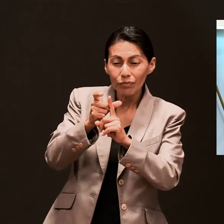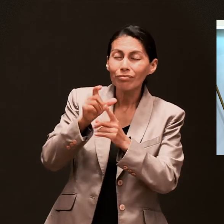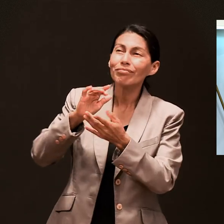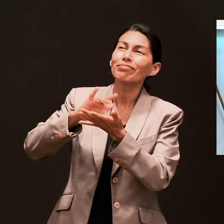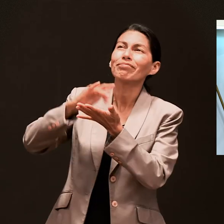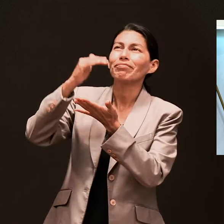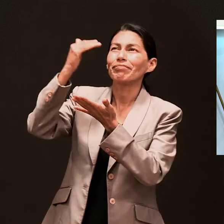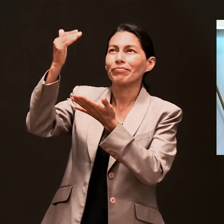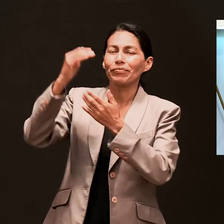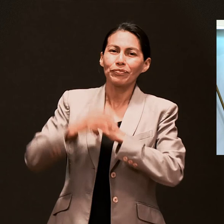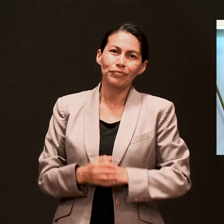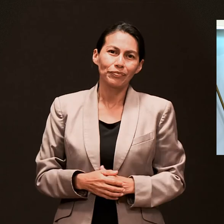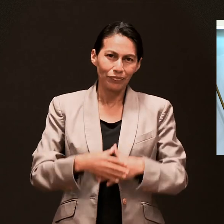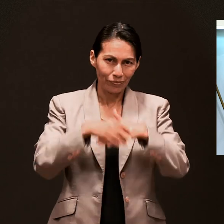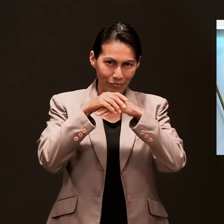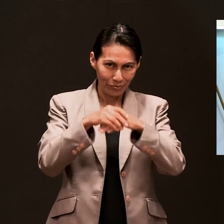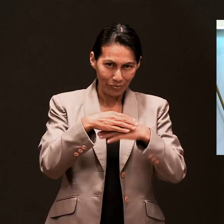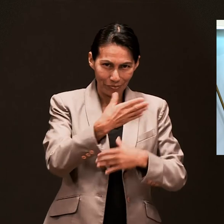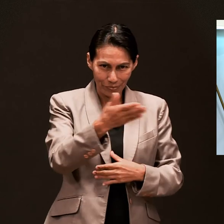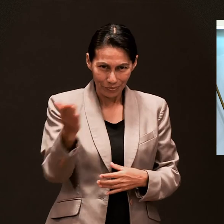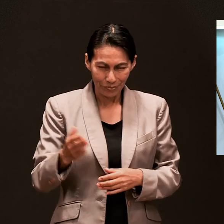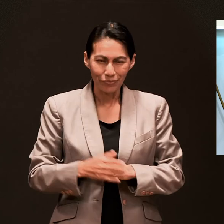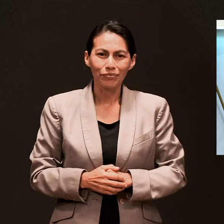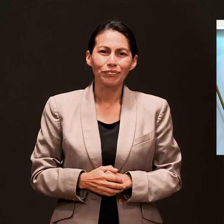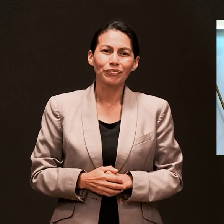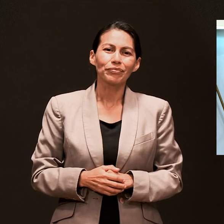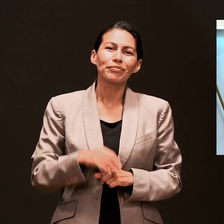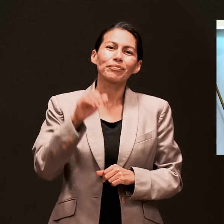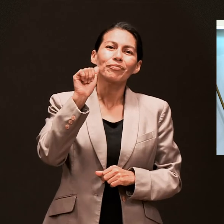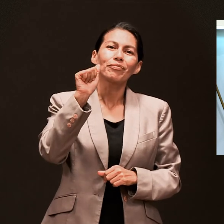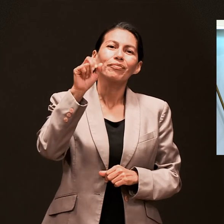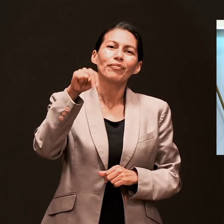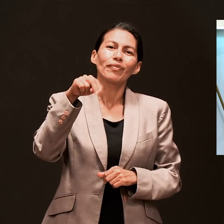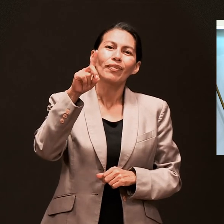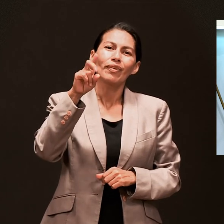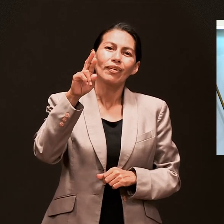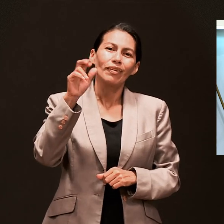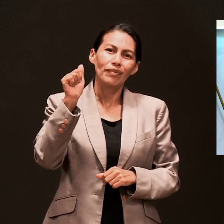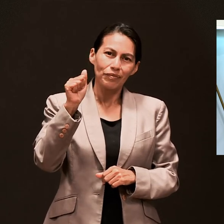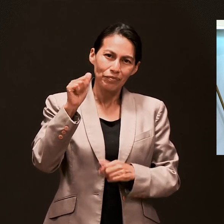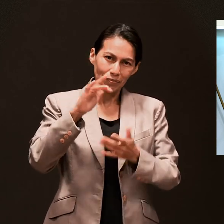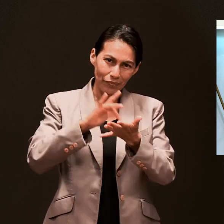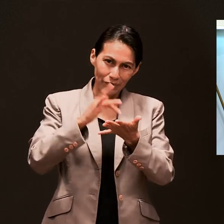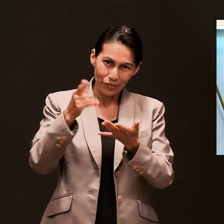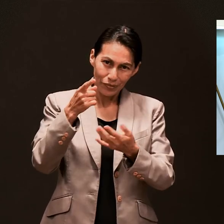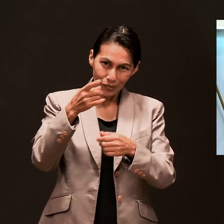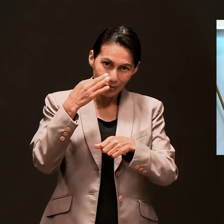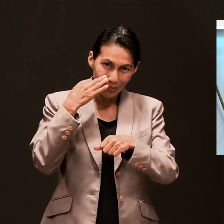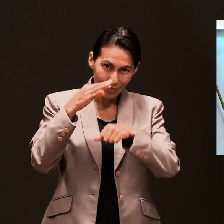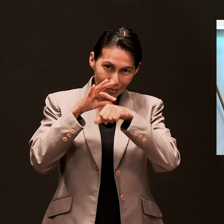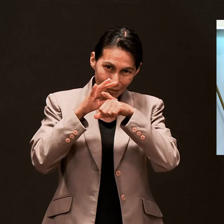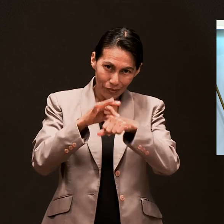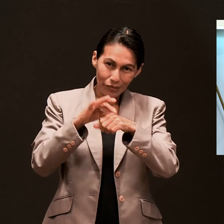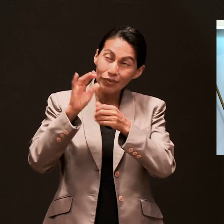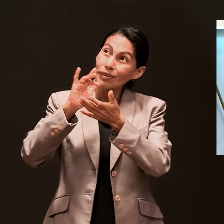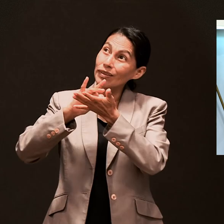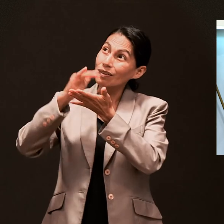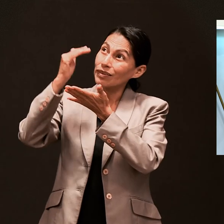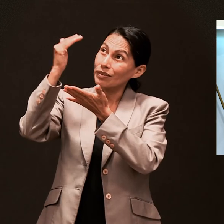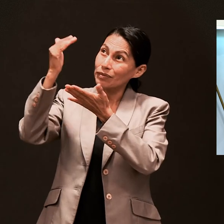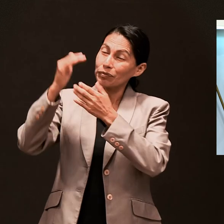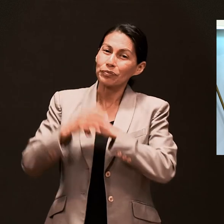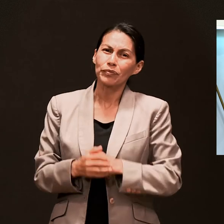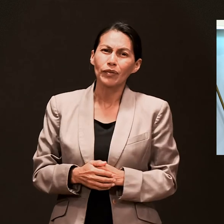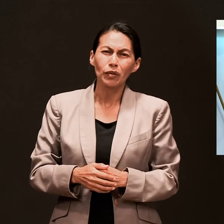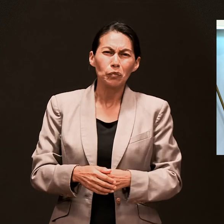que siempre nos cuidan saludos a todos Andrea Gracias por